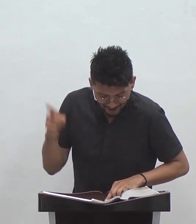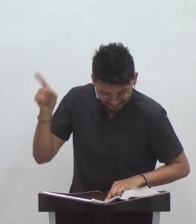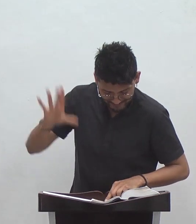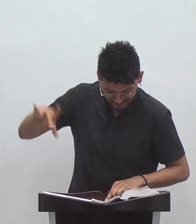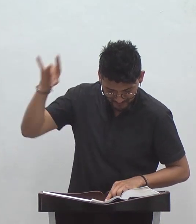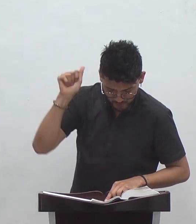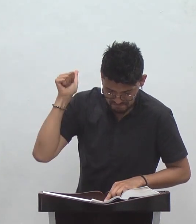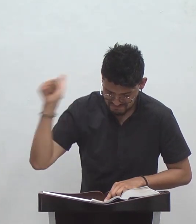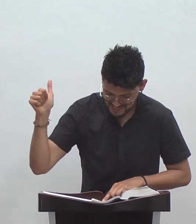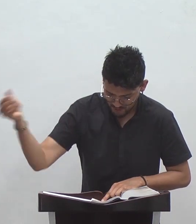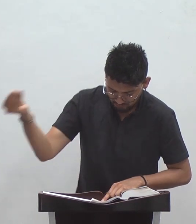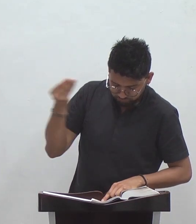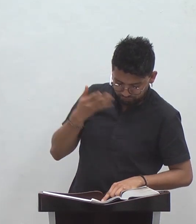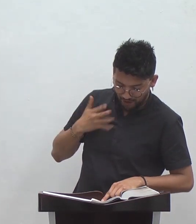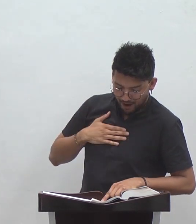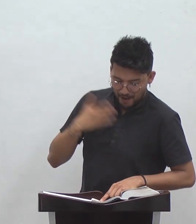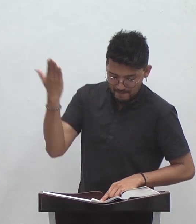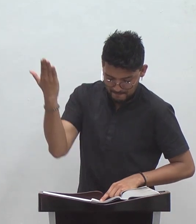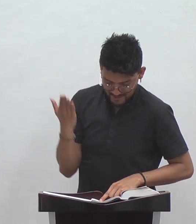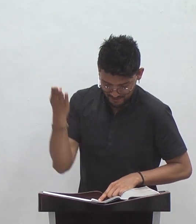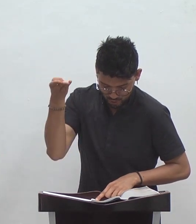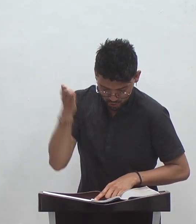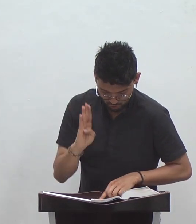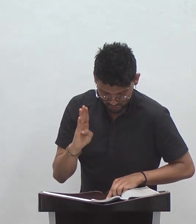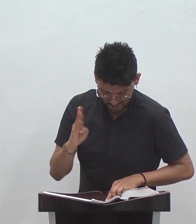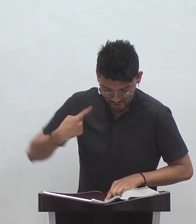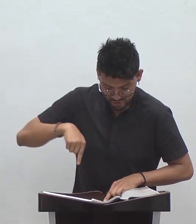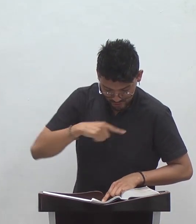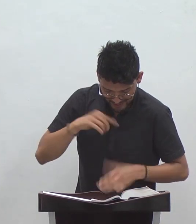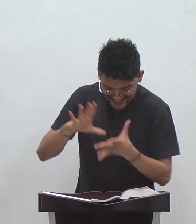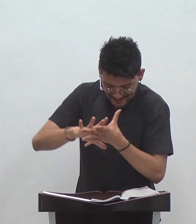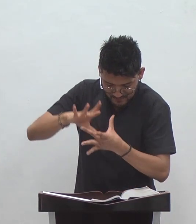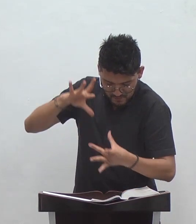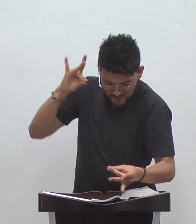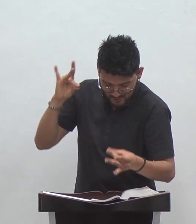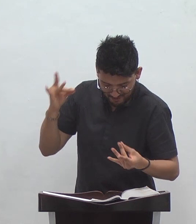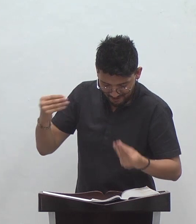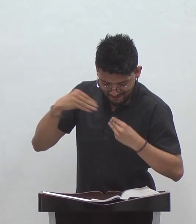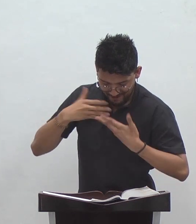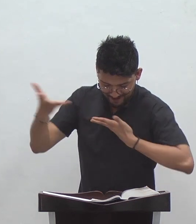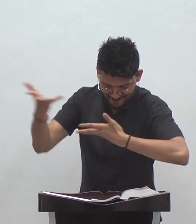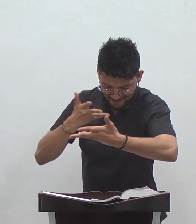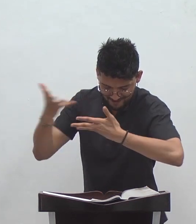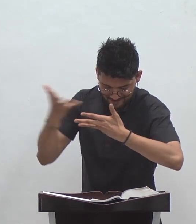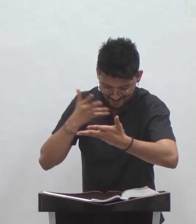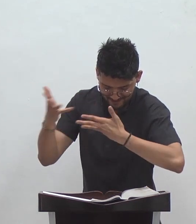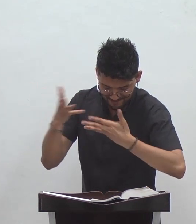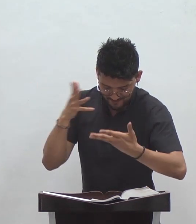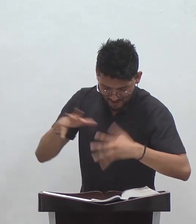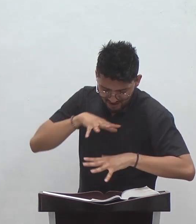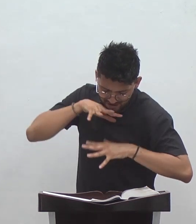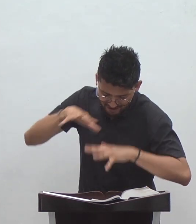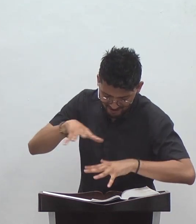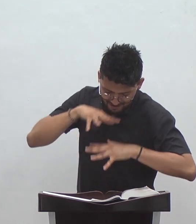lo sabemos, pero el Espíritu mismo intercede por nosotros con gemidos indecibles.